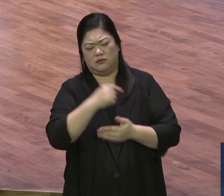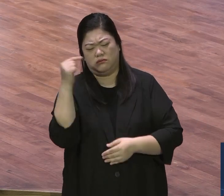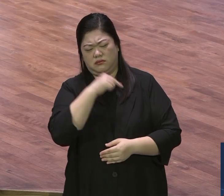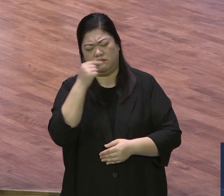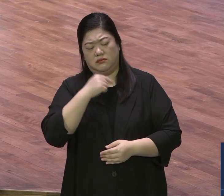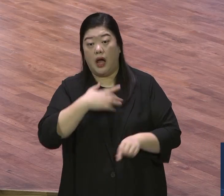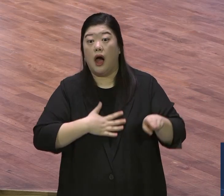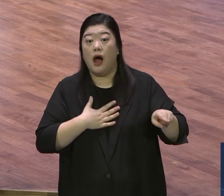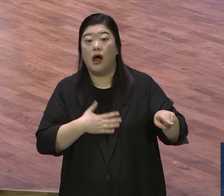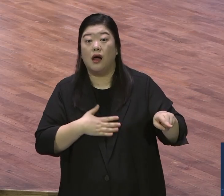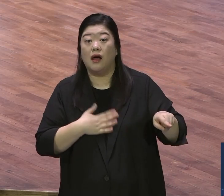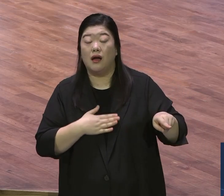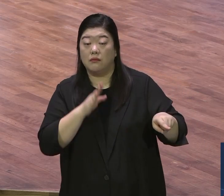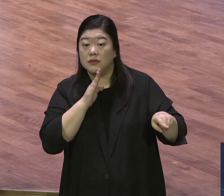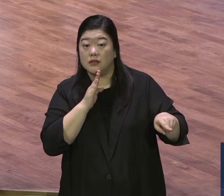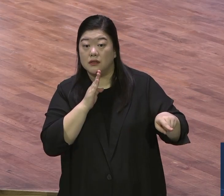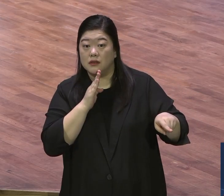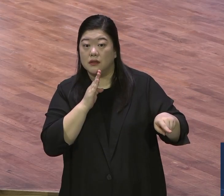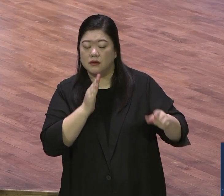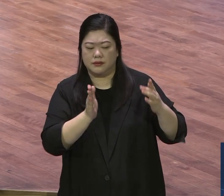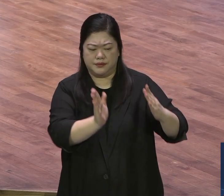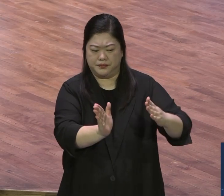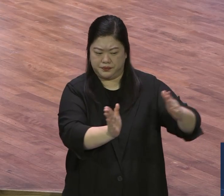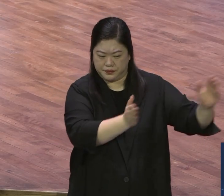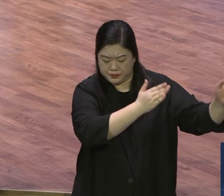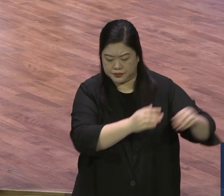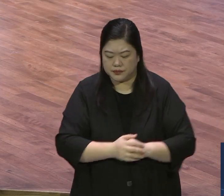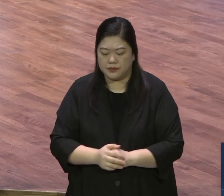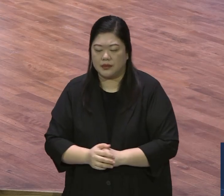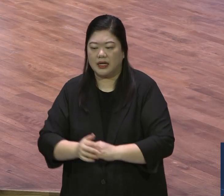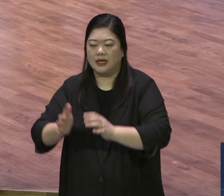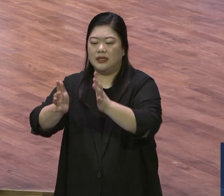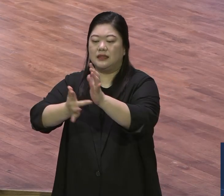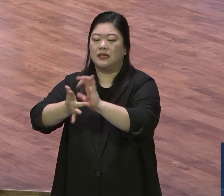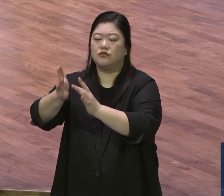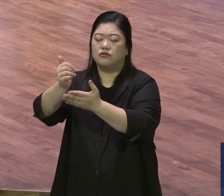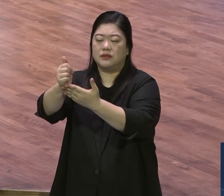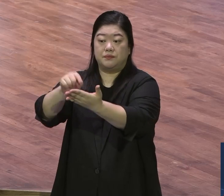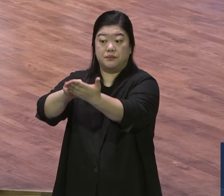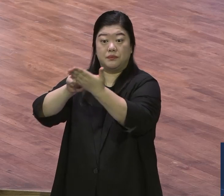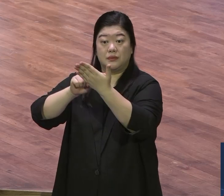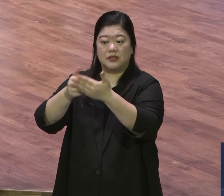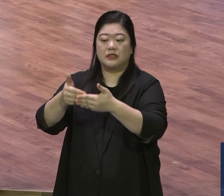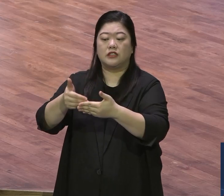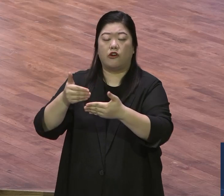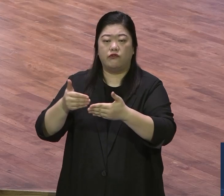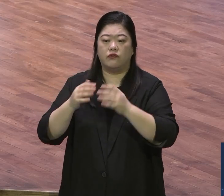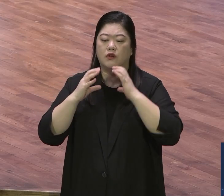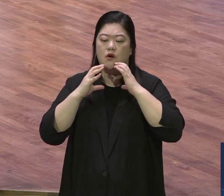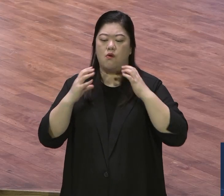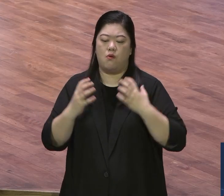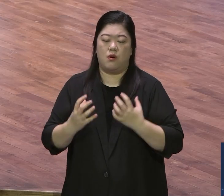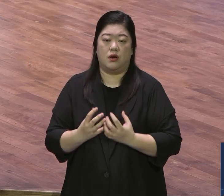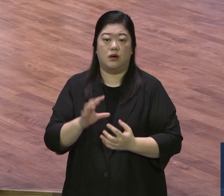예수님의 우군이라고 할 수 있는 이 세례요한의 제자들이 지금의 등장입니다. 이들이 지금